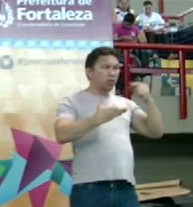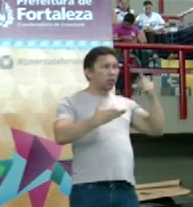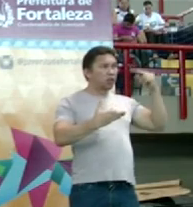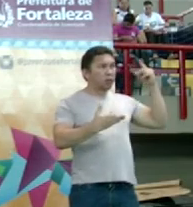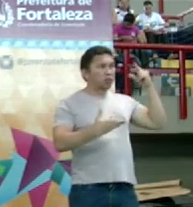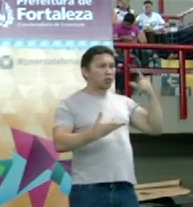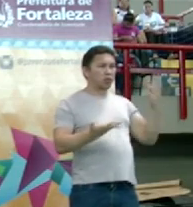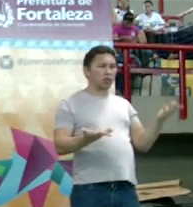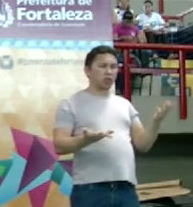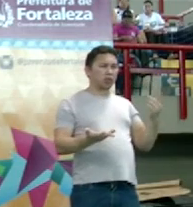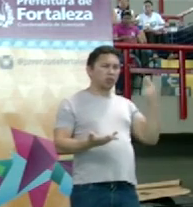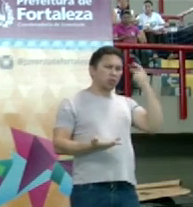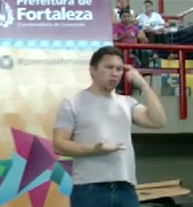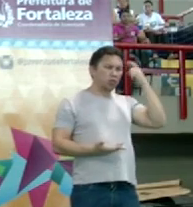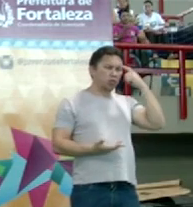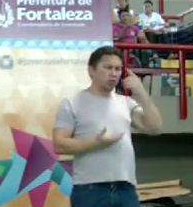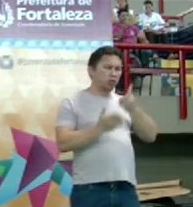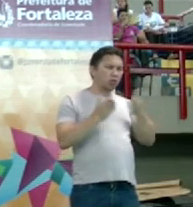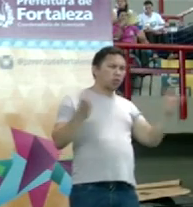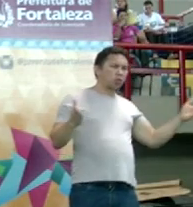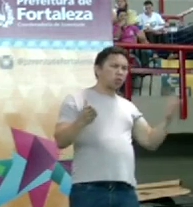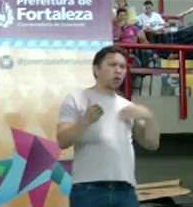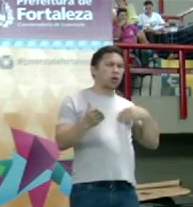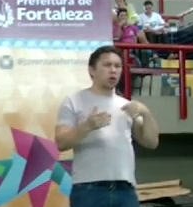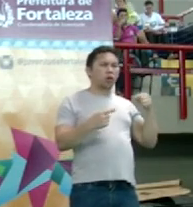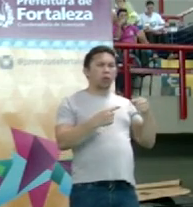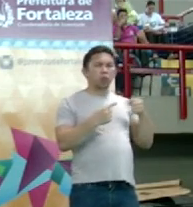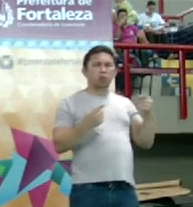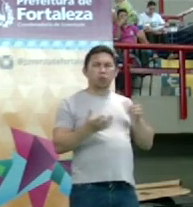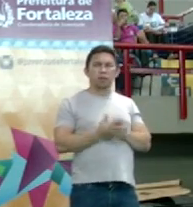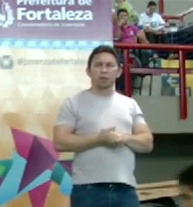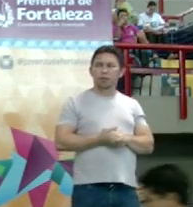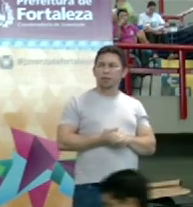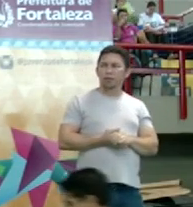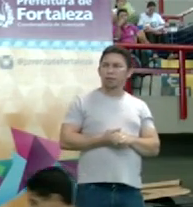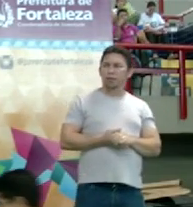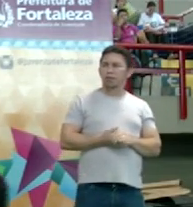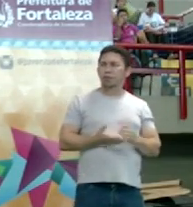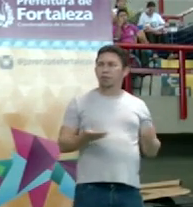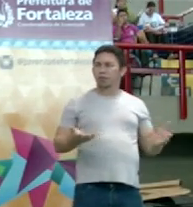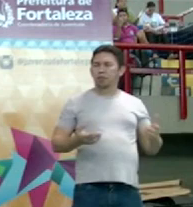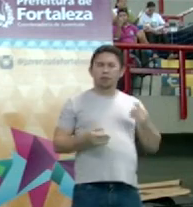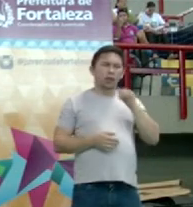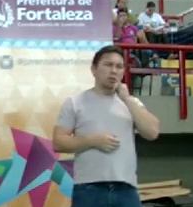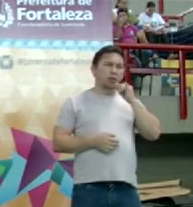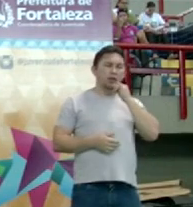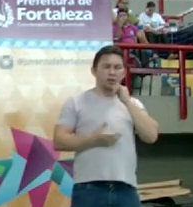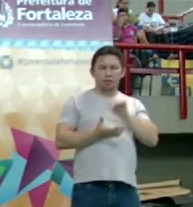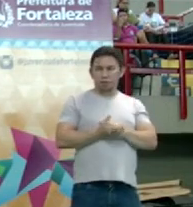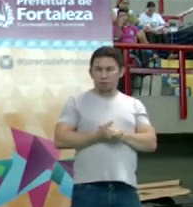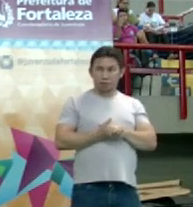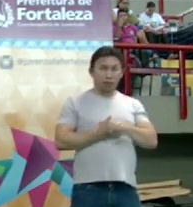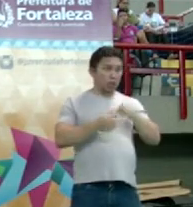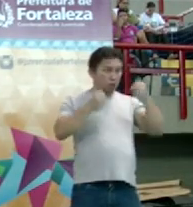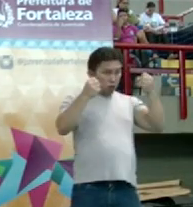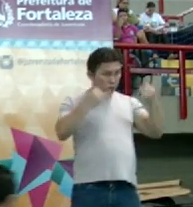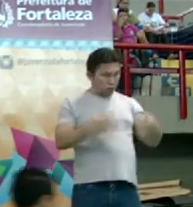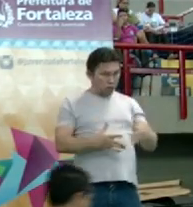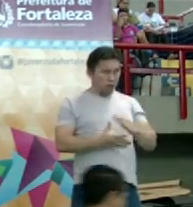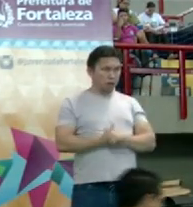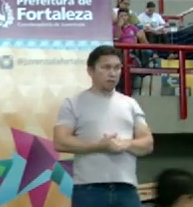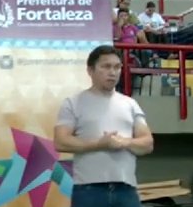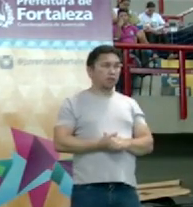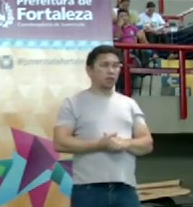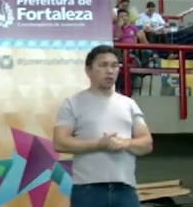não identifica o tempo ao autor se refere, fica fácil ele identificar. Por exemplo, se eu dissesse